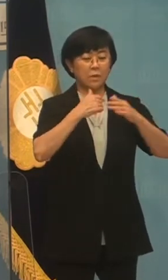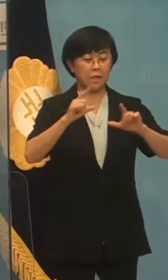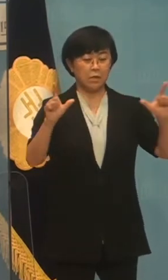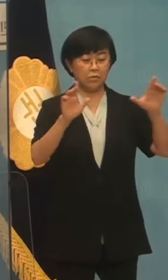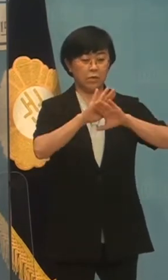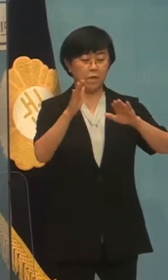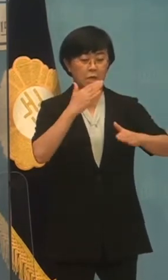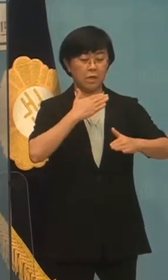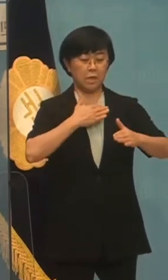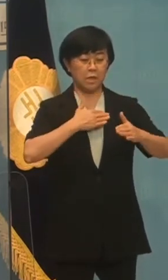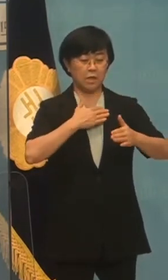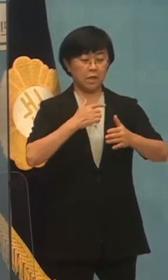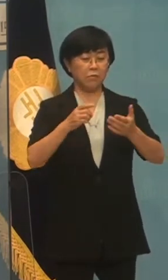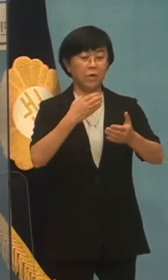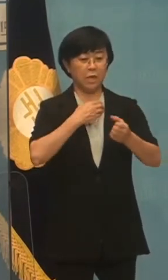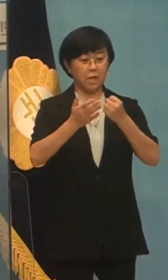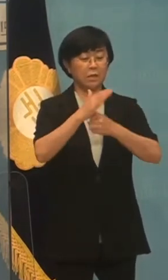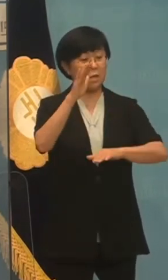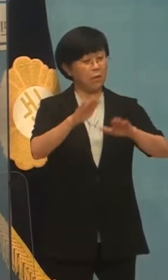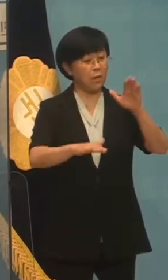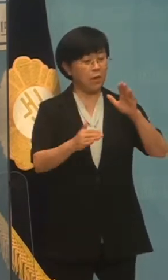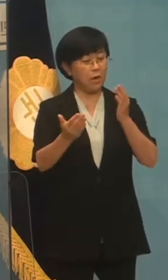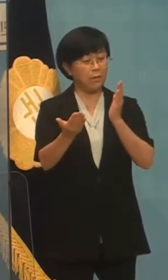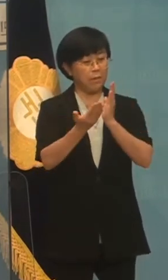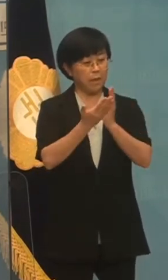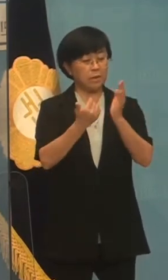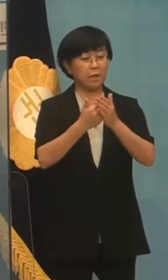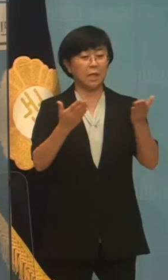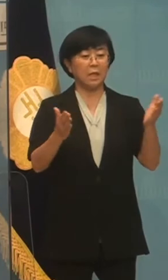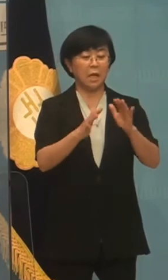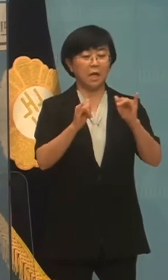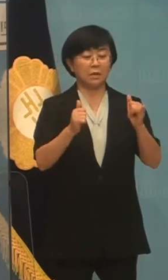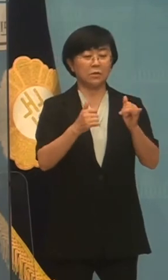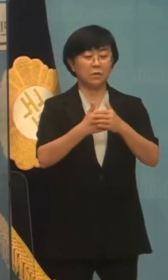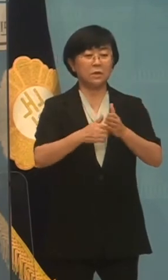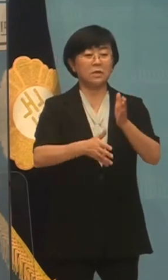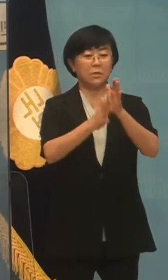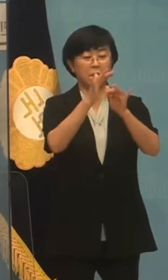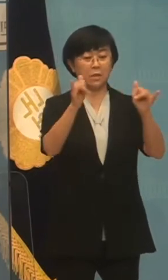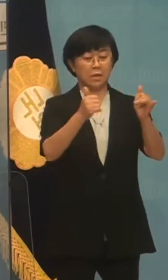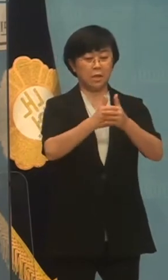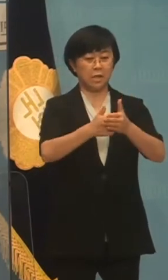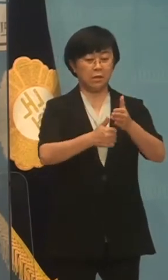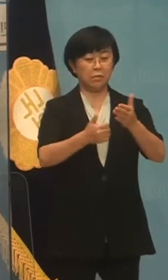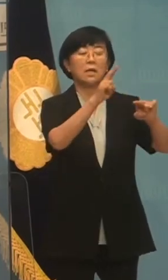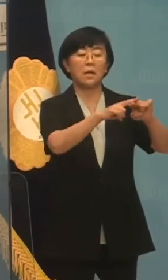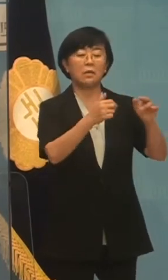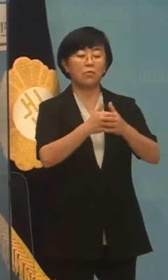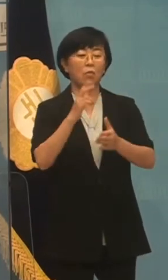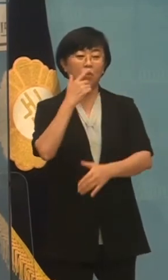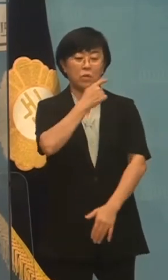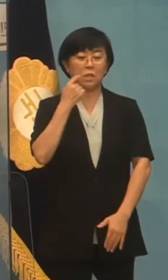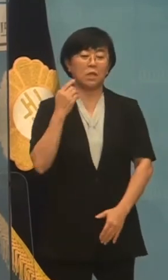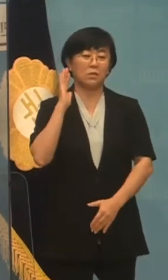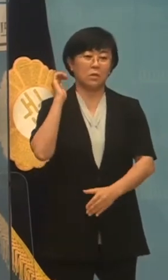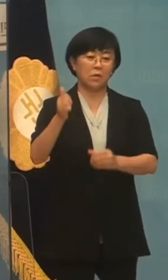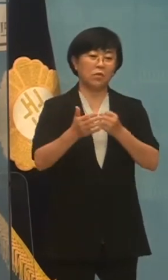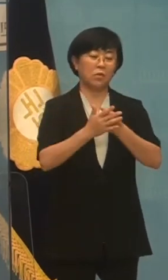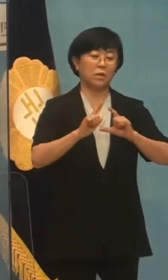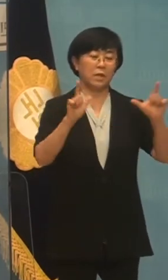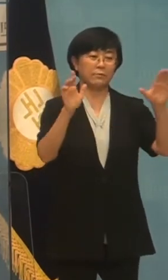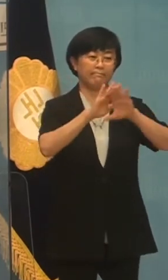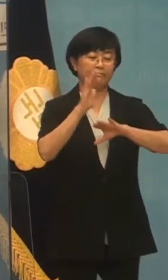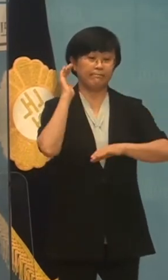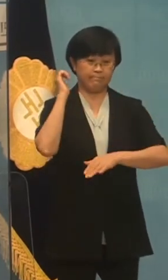맞서 일하는 모든 시민들의 정당, 세입자 정당, 일자리 보장형,